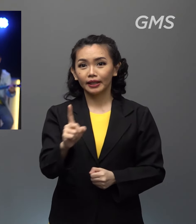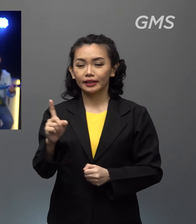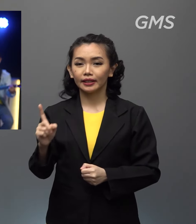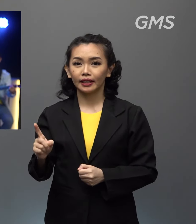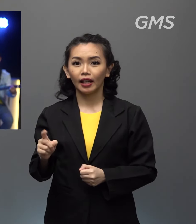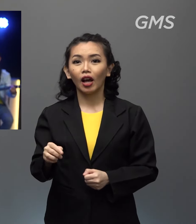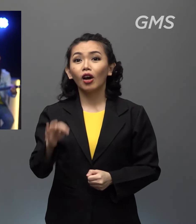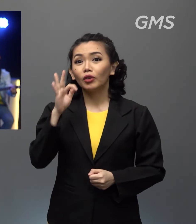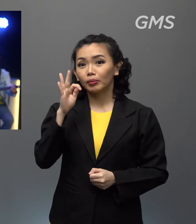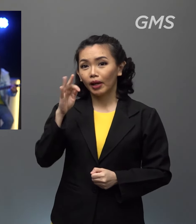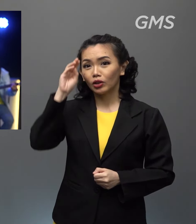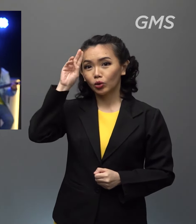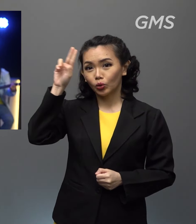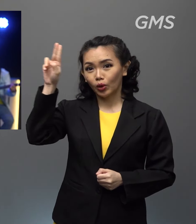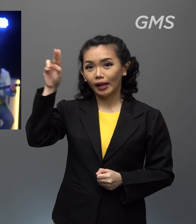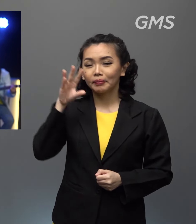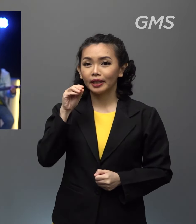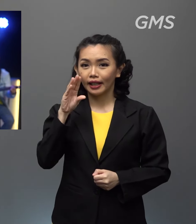Firman Tuhan berkata demikian,